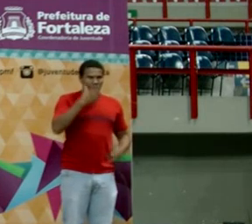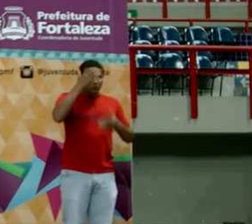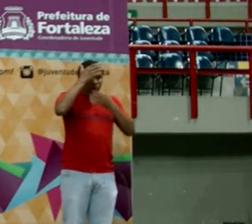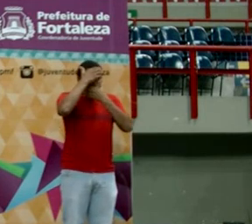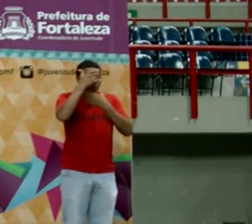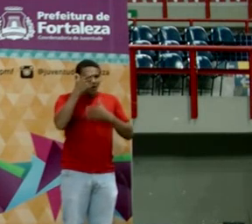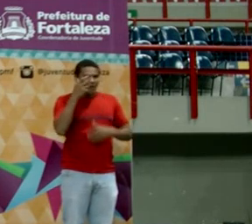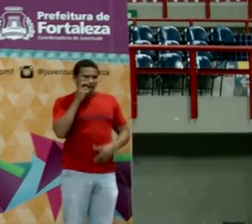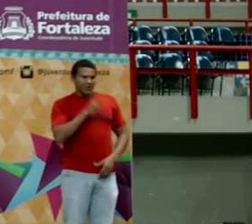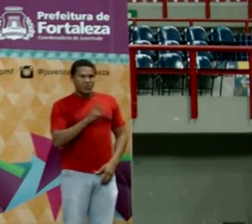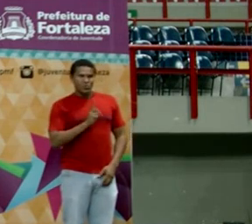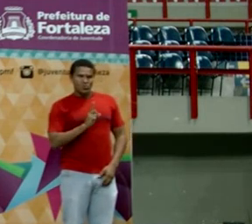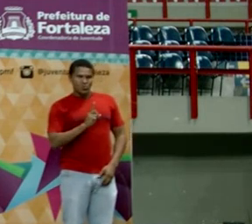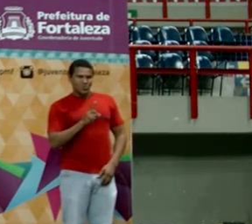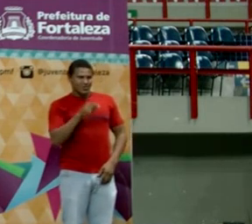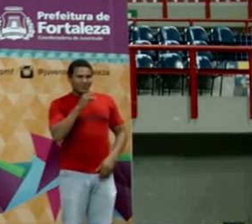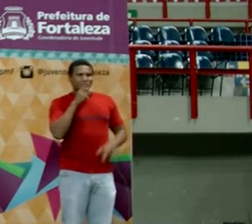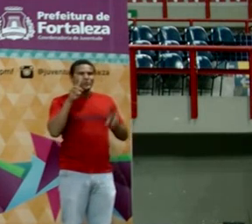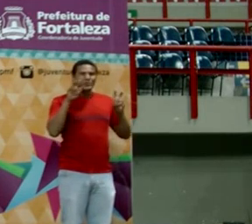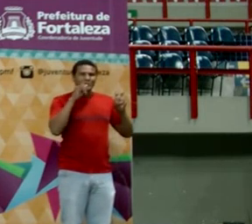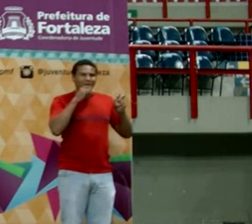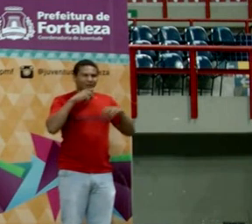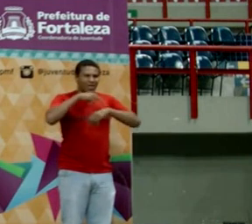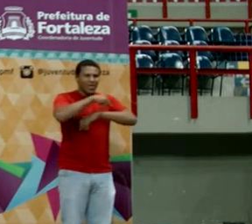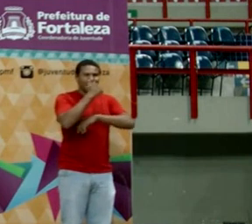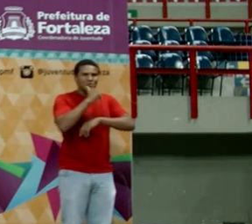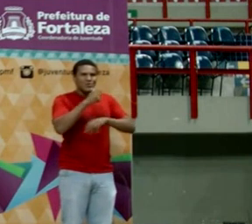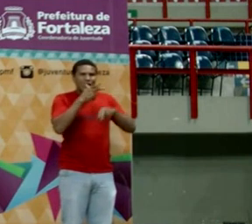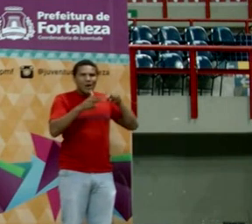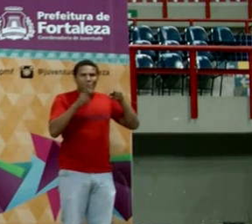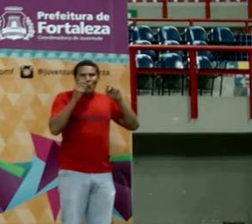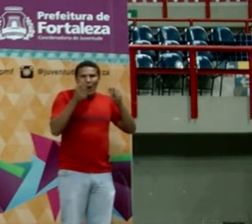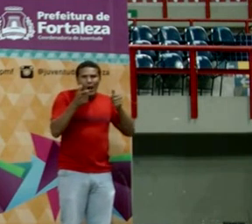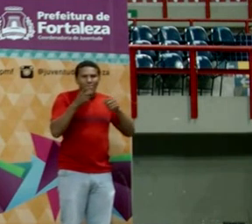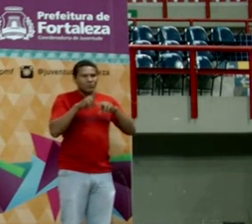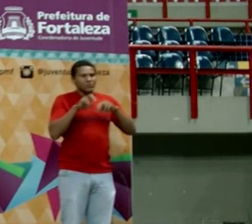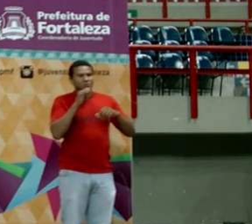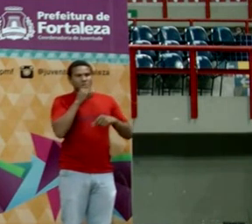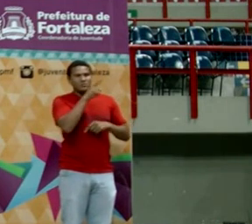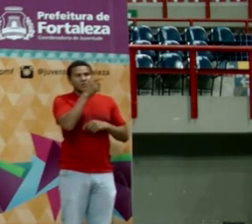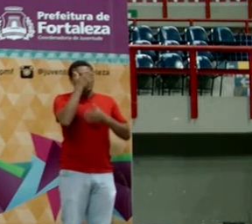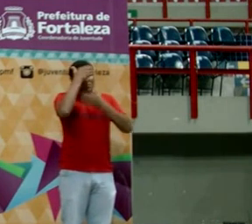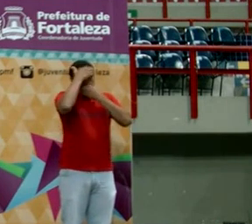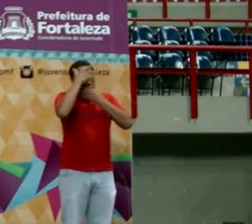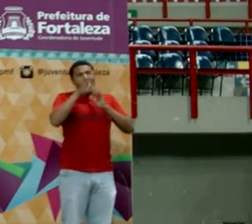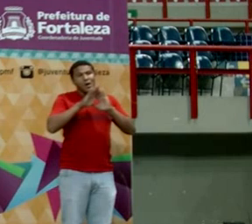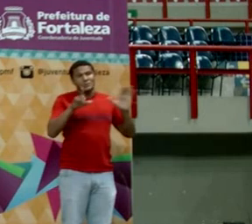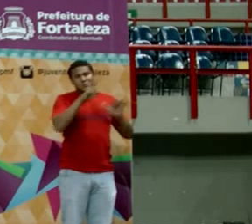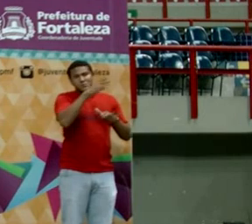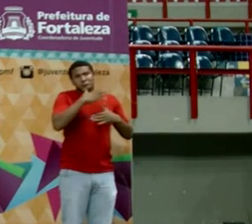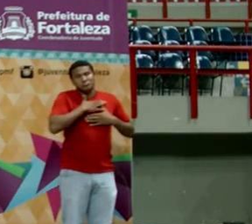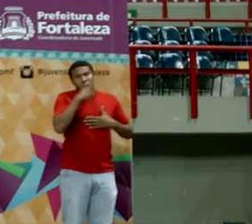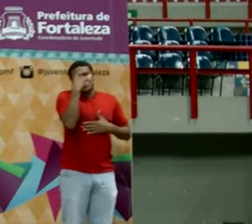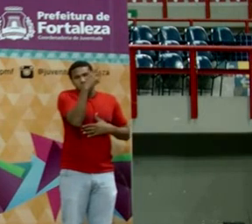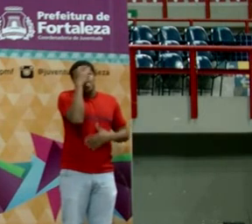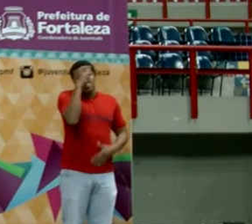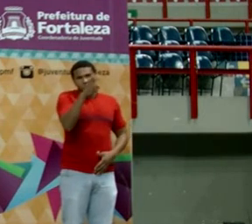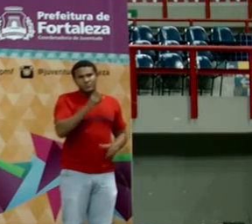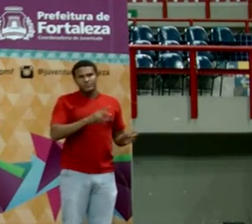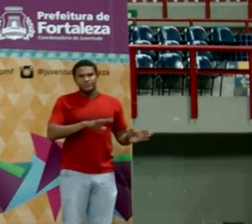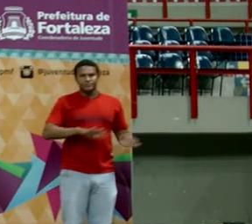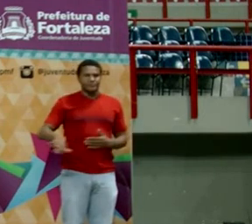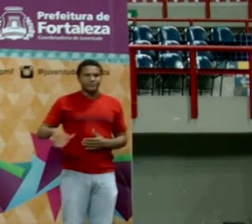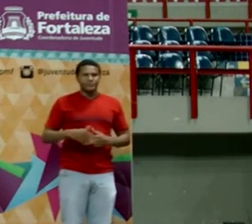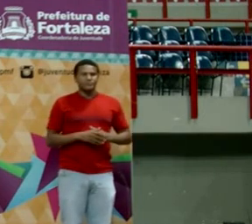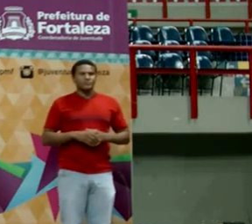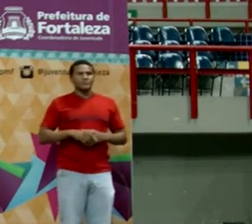naquela cena, ela não vê quando usa a burca, tá? Texto 2. Há algo de profundamente cínico na lei francesa